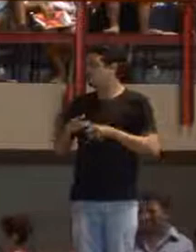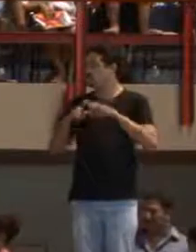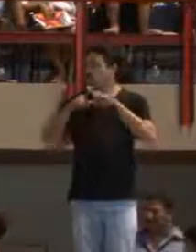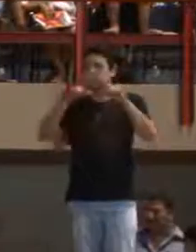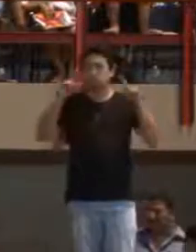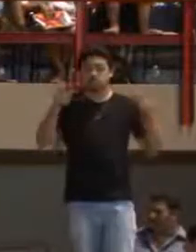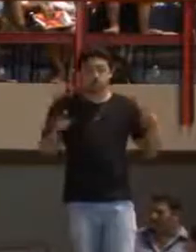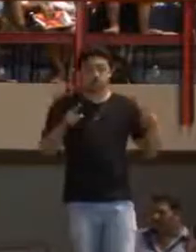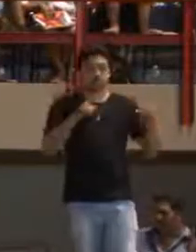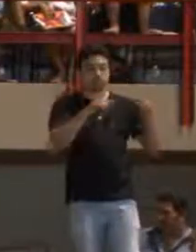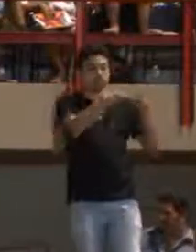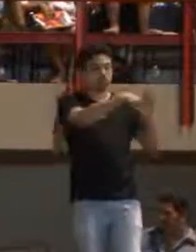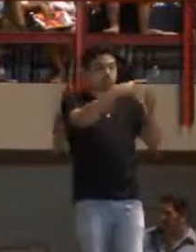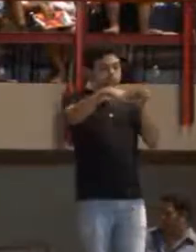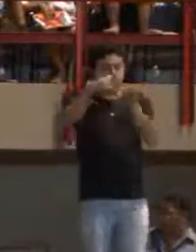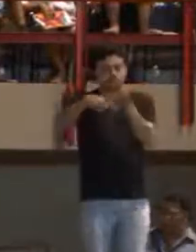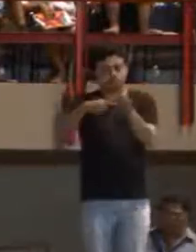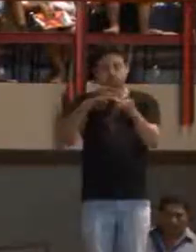Mas